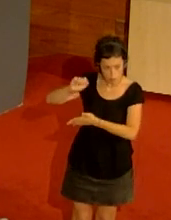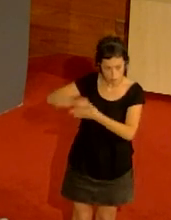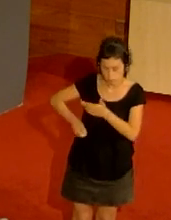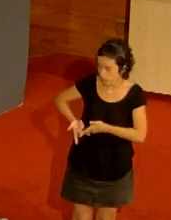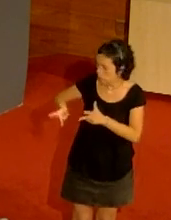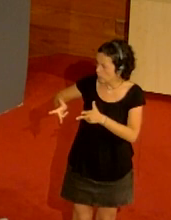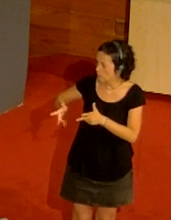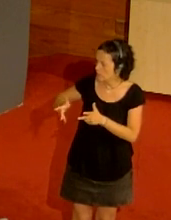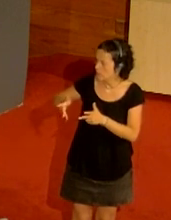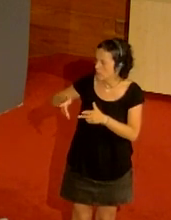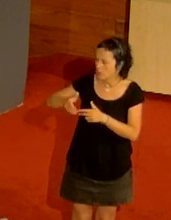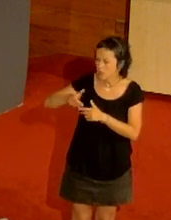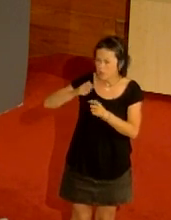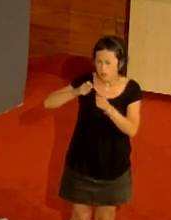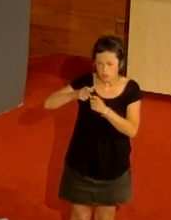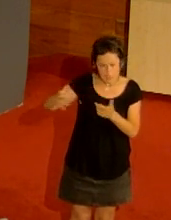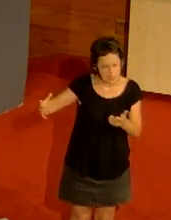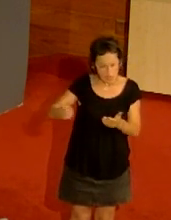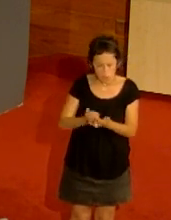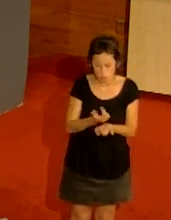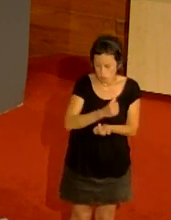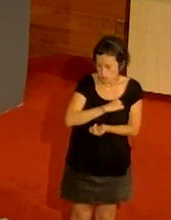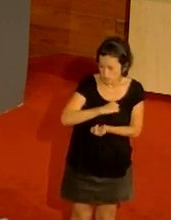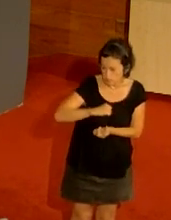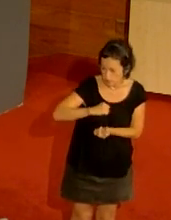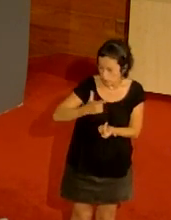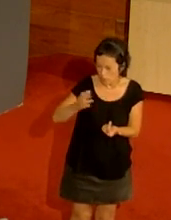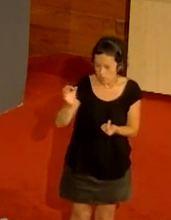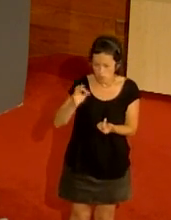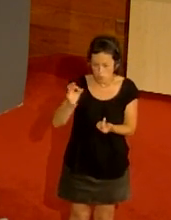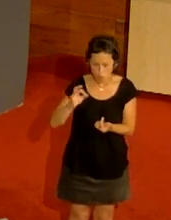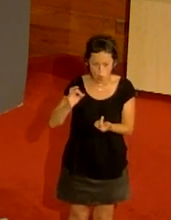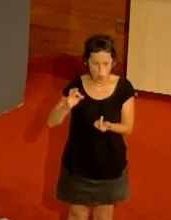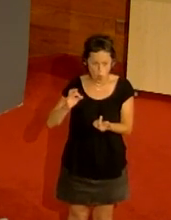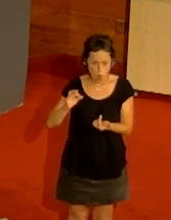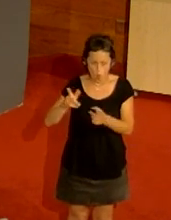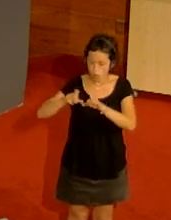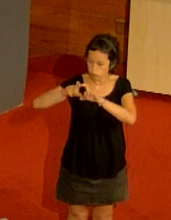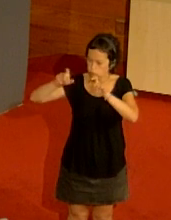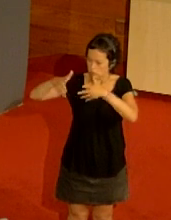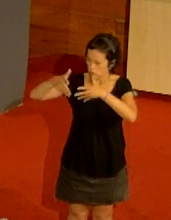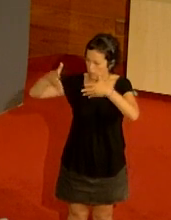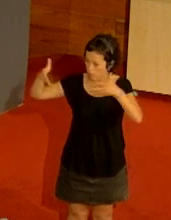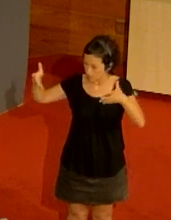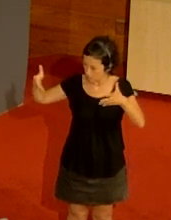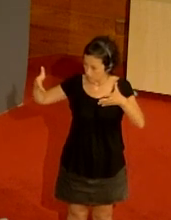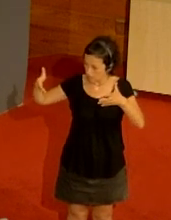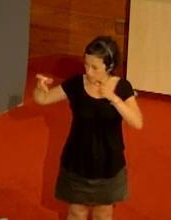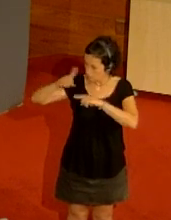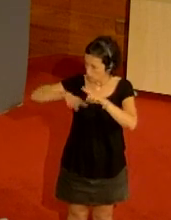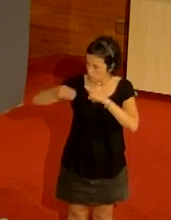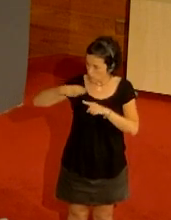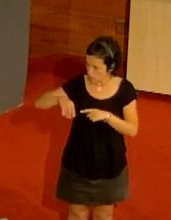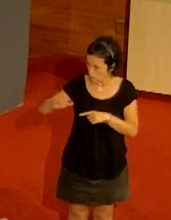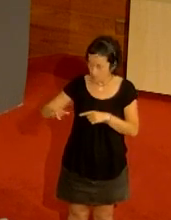igual? ¿Periodistas individuales o grandes corporaciones de información? Eso es una cosa. Y